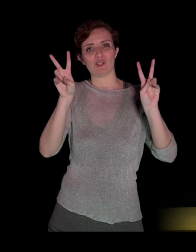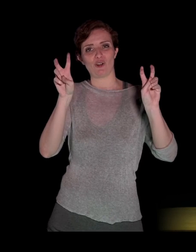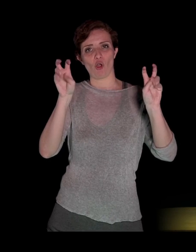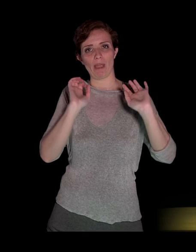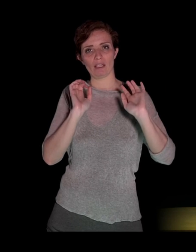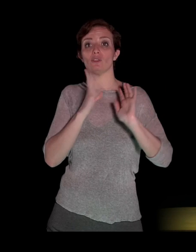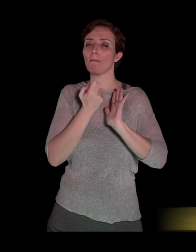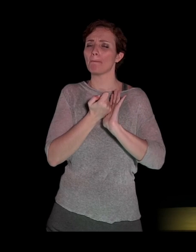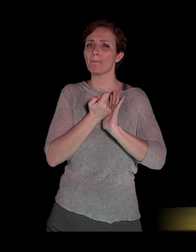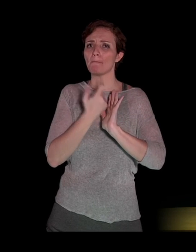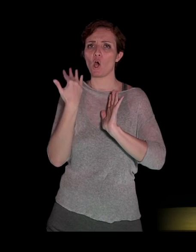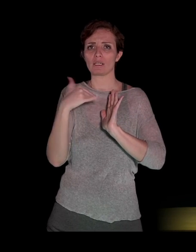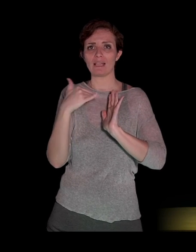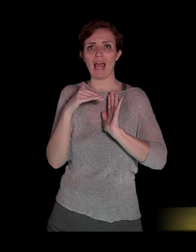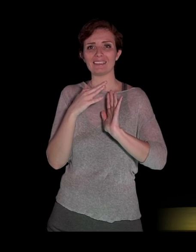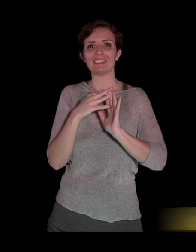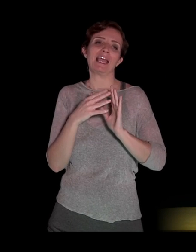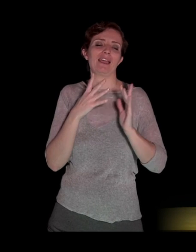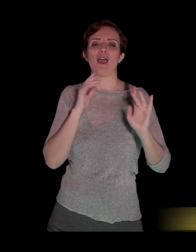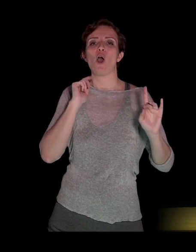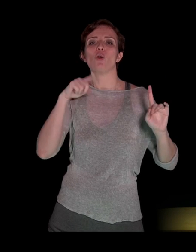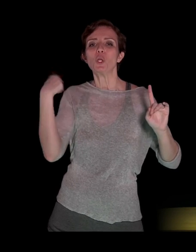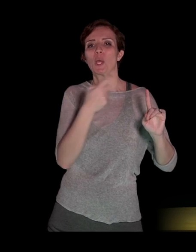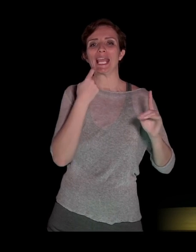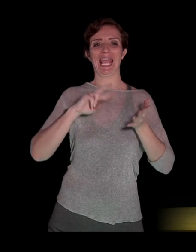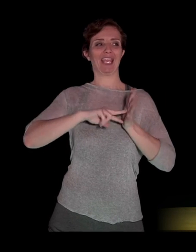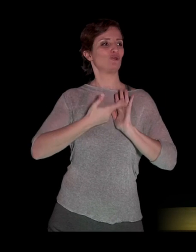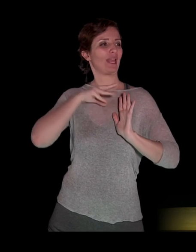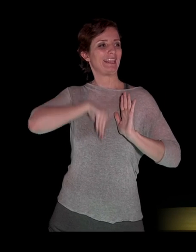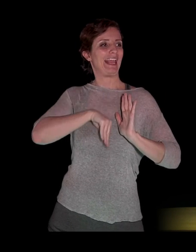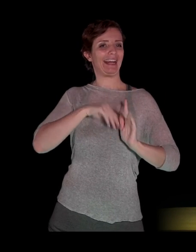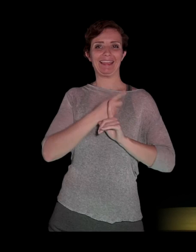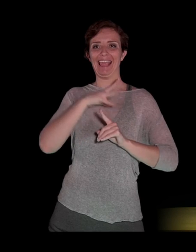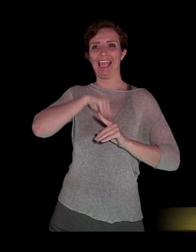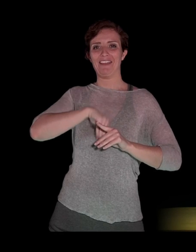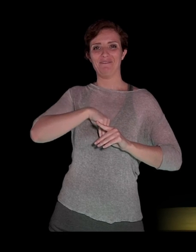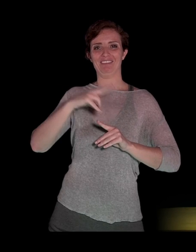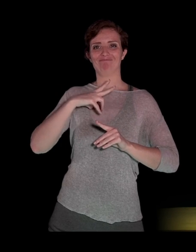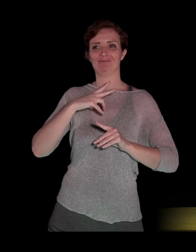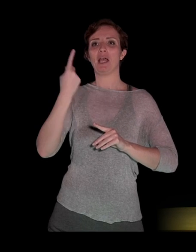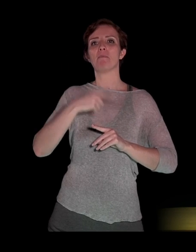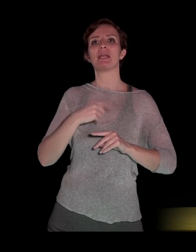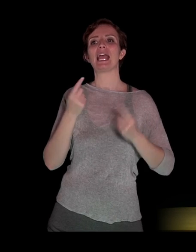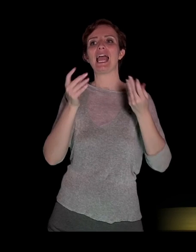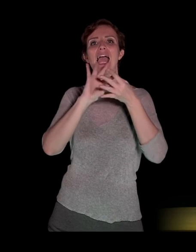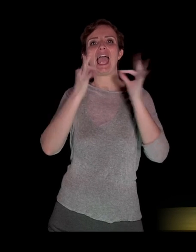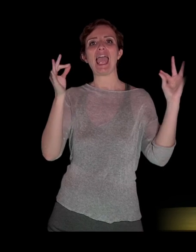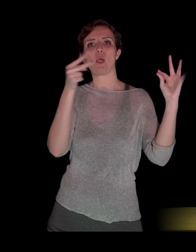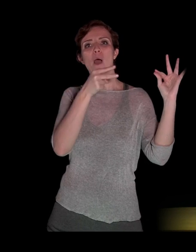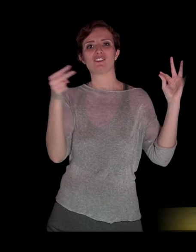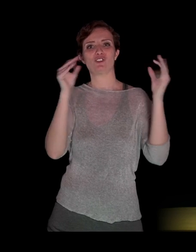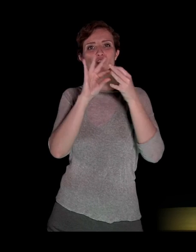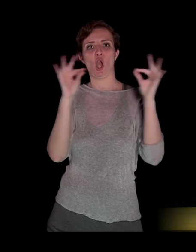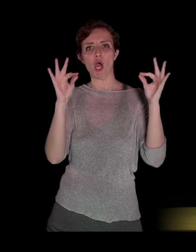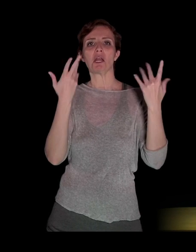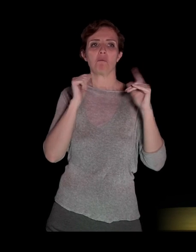argomento molto importante che ogni ingegnere deve riuscire a sviluppare che è quello delle equazioni equazioni